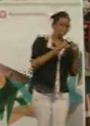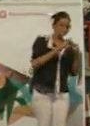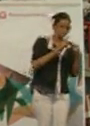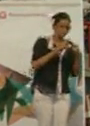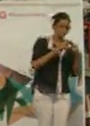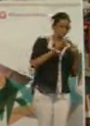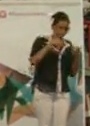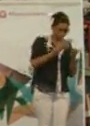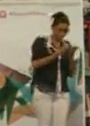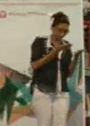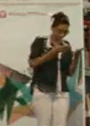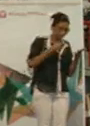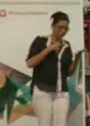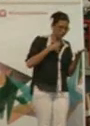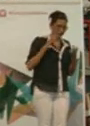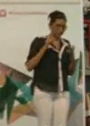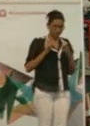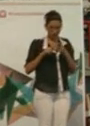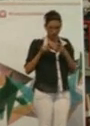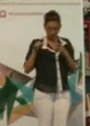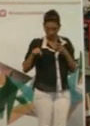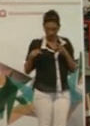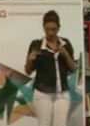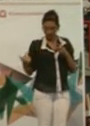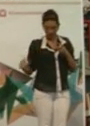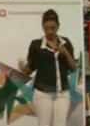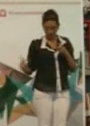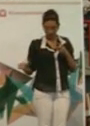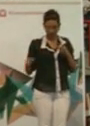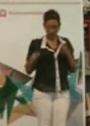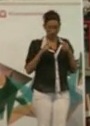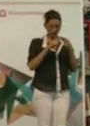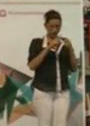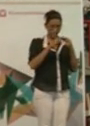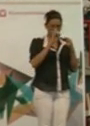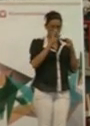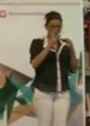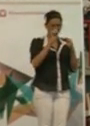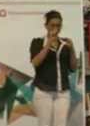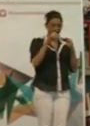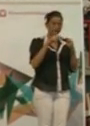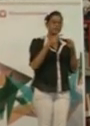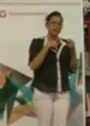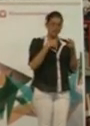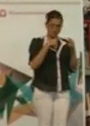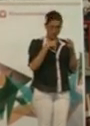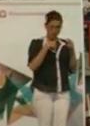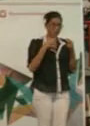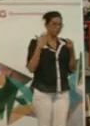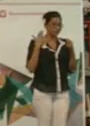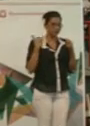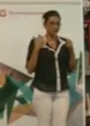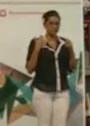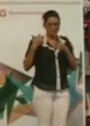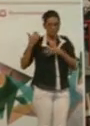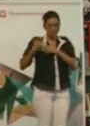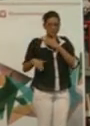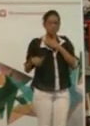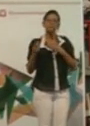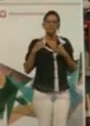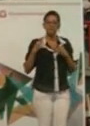mais. Agora presta bem atenção. A OTAN ainda existe, certo? Já foi tema de prova há pouco tempo, inclusive, o